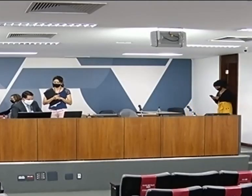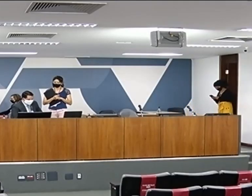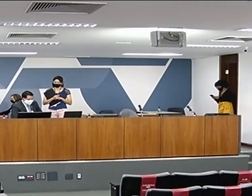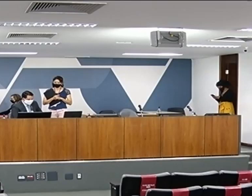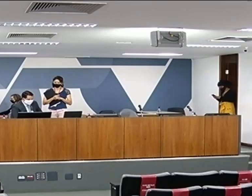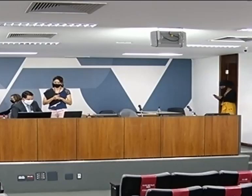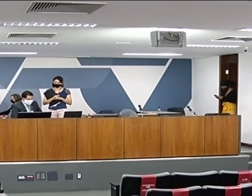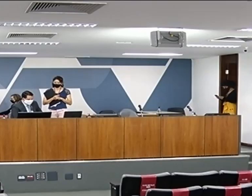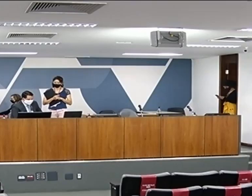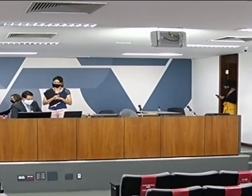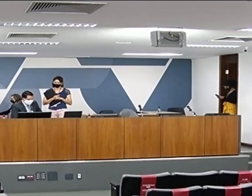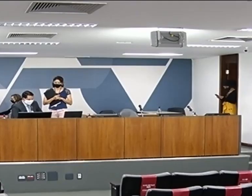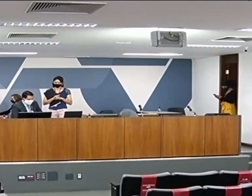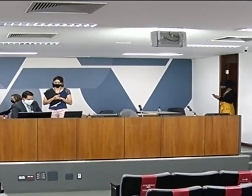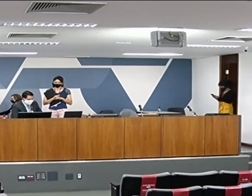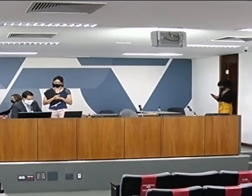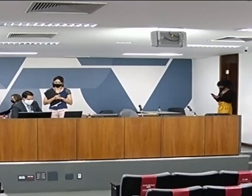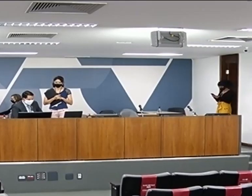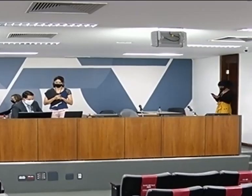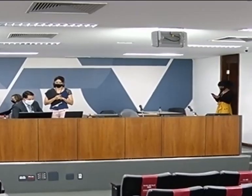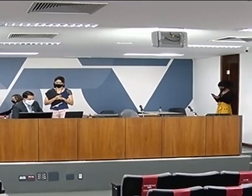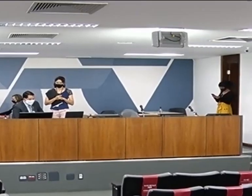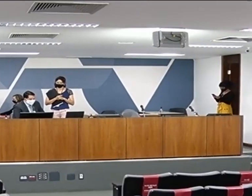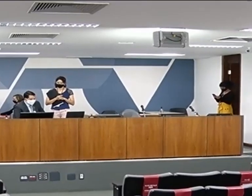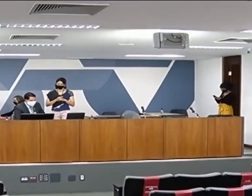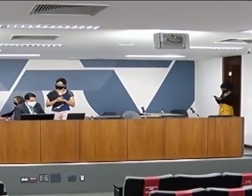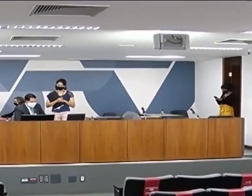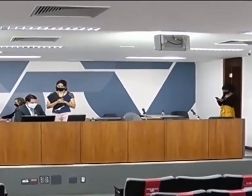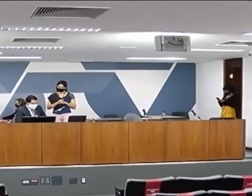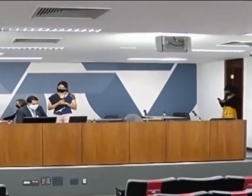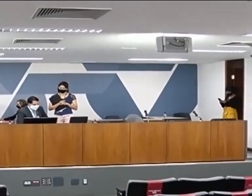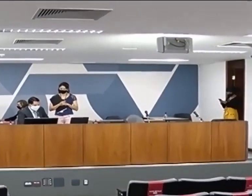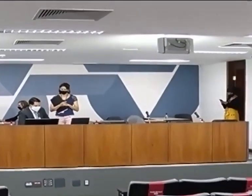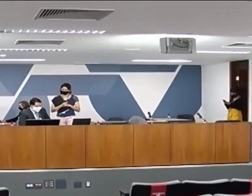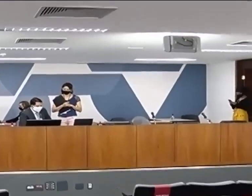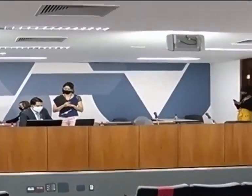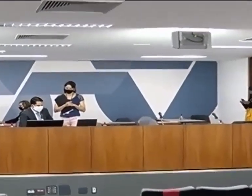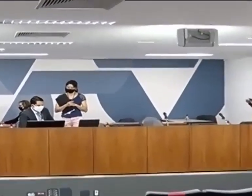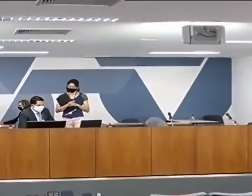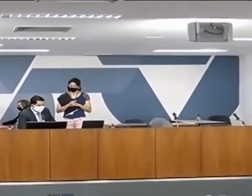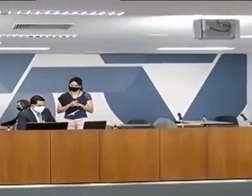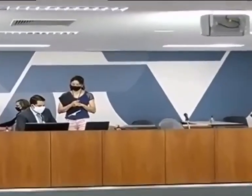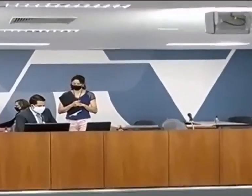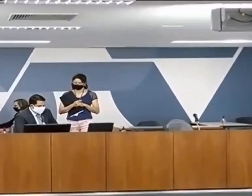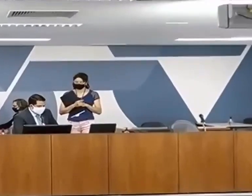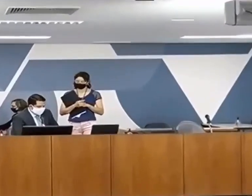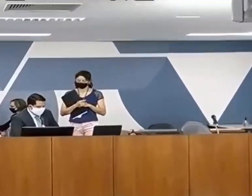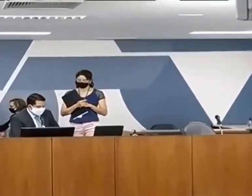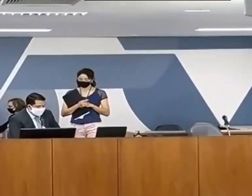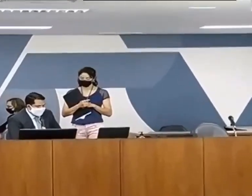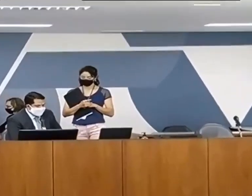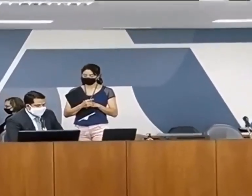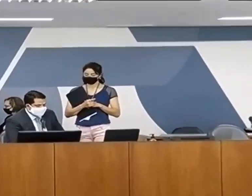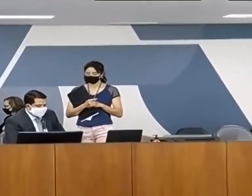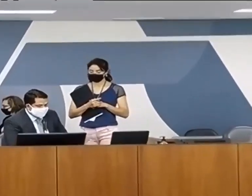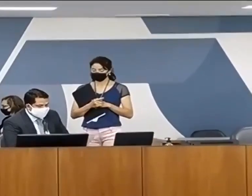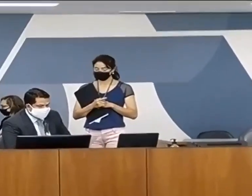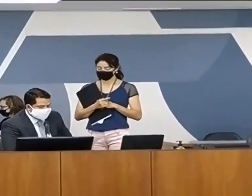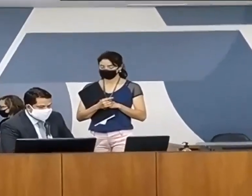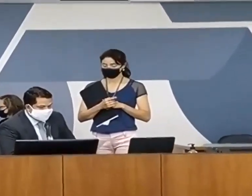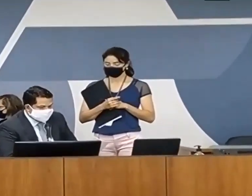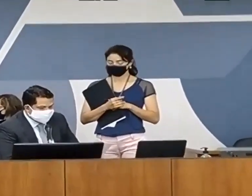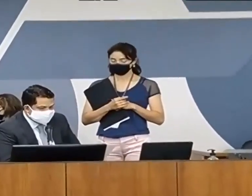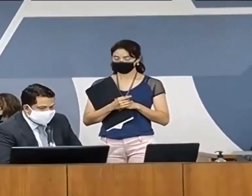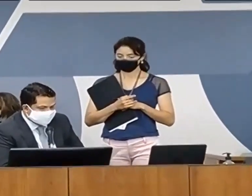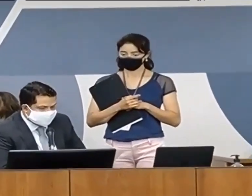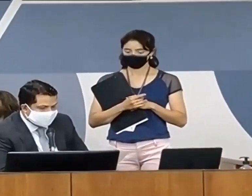Regimento Interno dispensa a leitura da ata da reunião anterior considera a aprovada e solicita sua subscrição essa